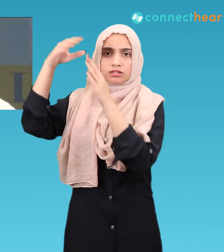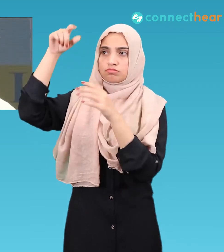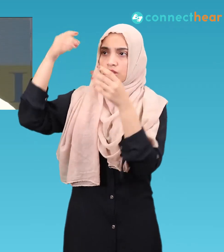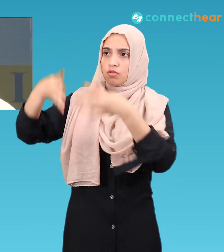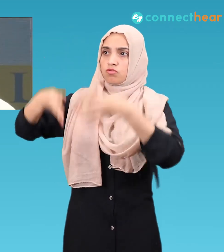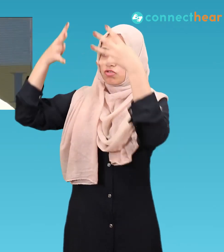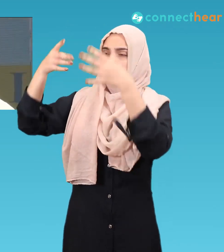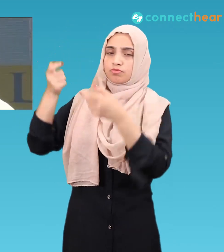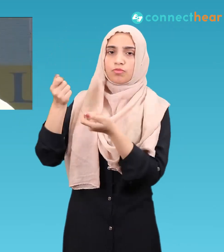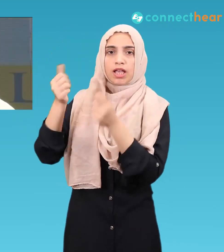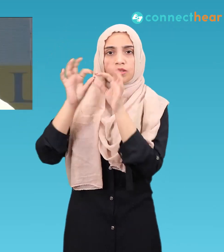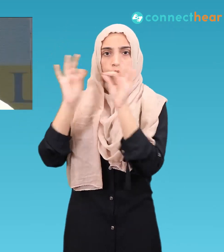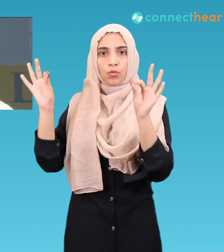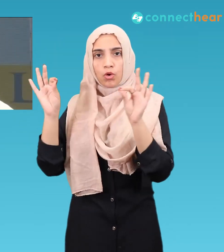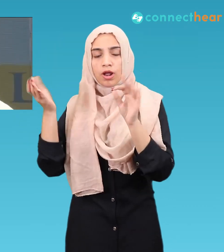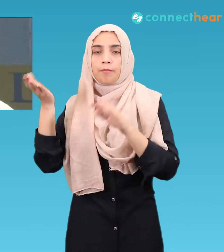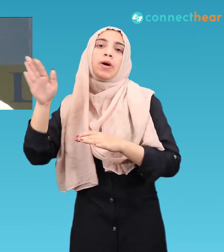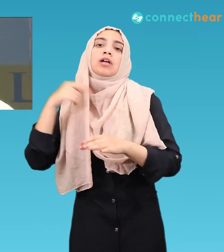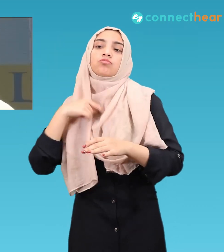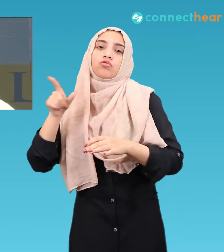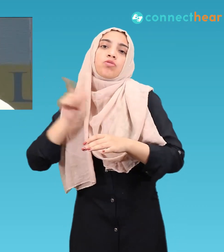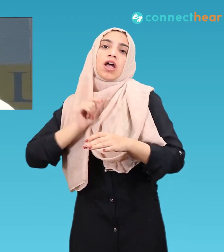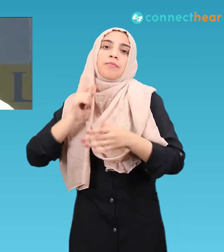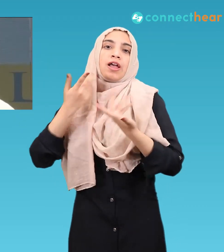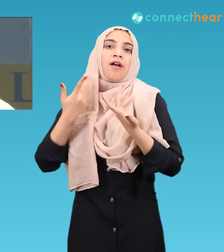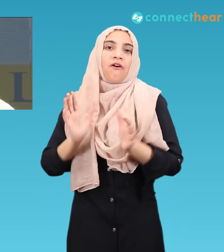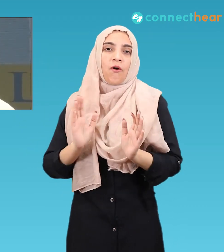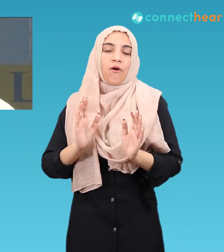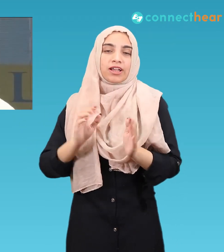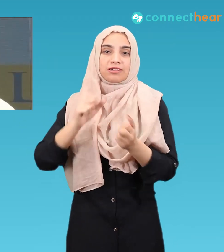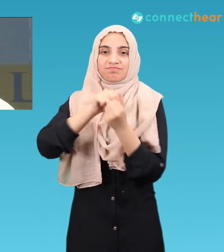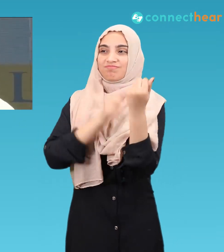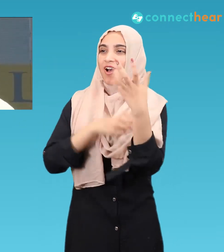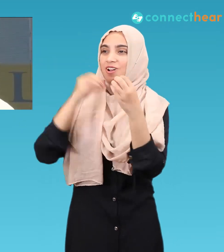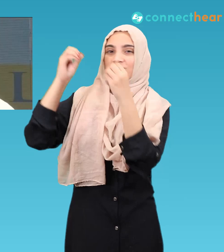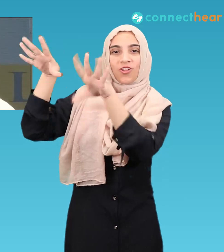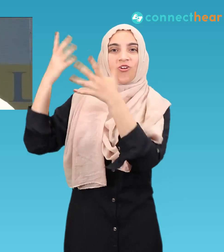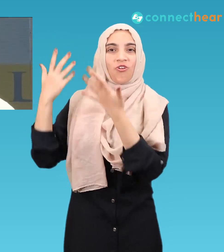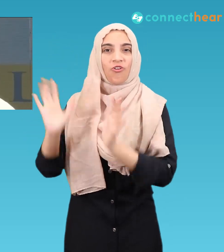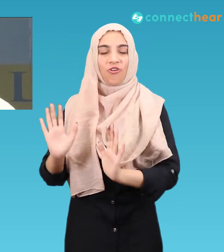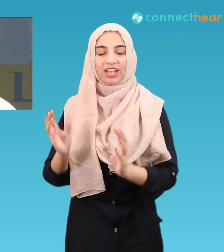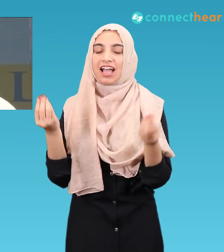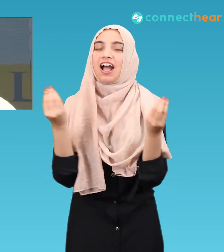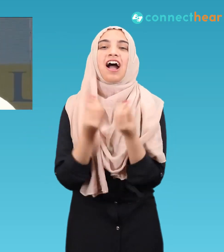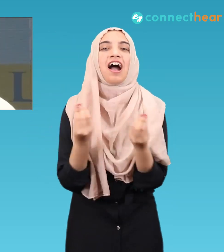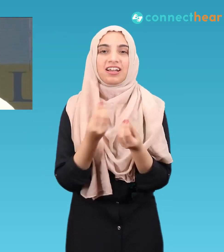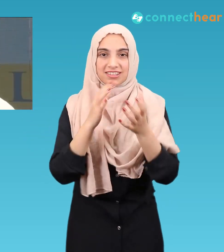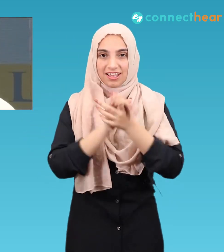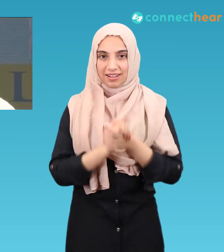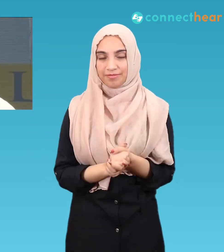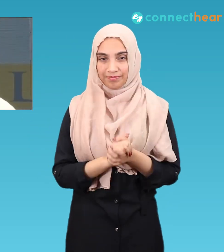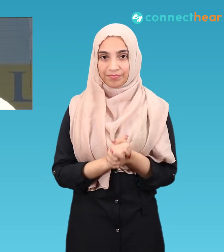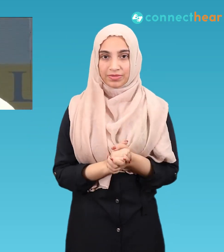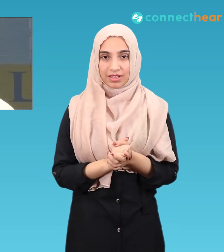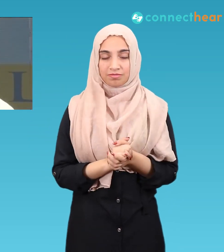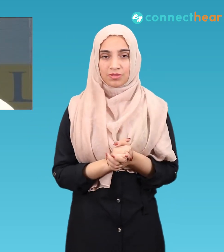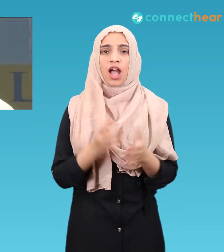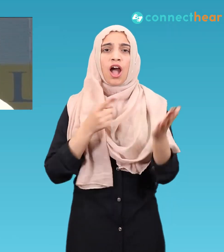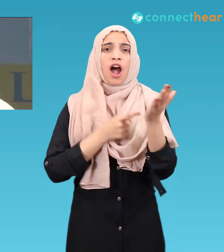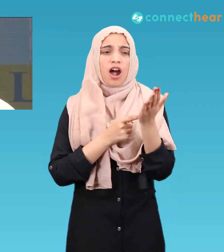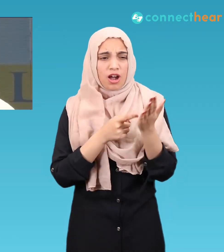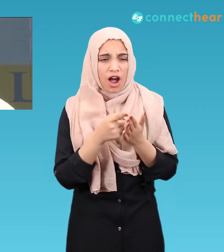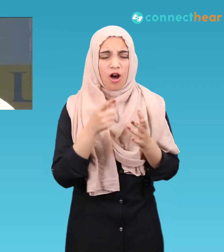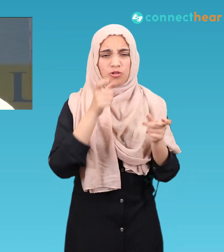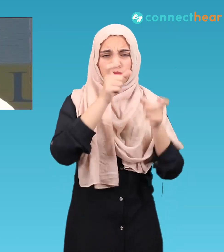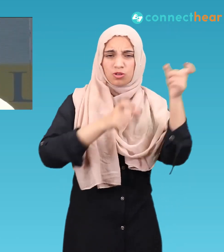है। देहात के अंदर, गांव के अंदर तो फिर भी आसान होता है, लोगों को अपना छत अपनी ख़रीद लें,